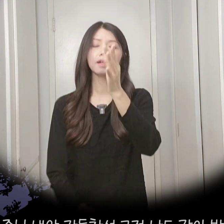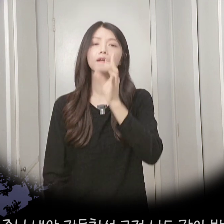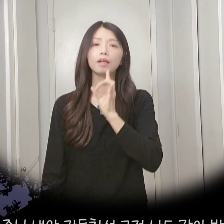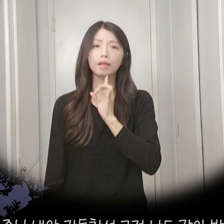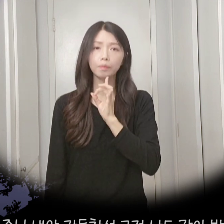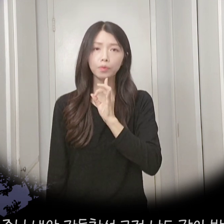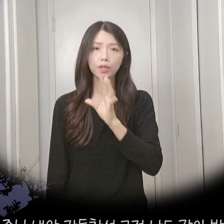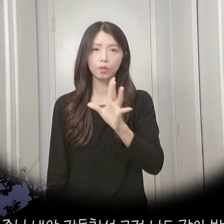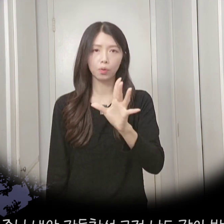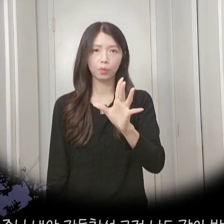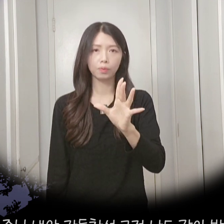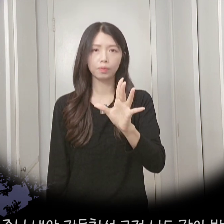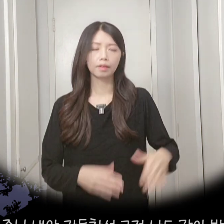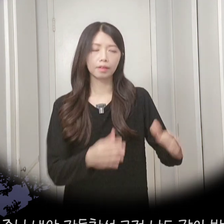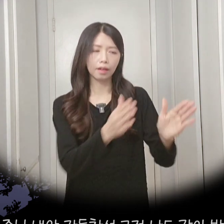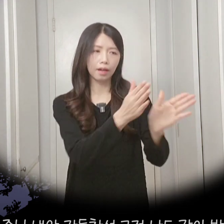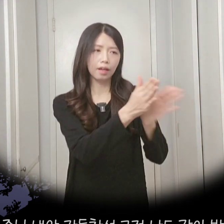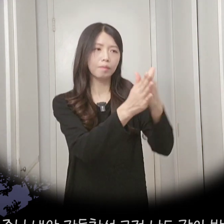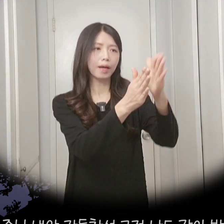반짝일 뿐이죠.